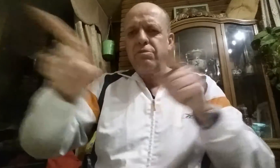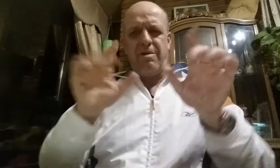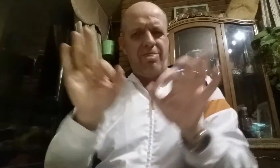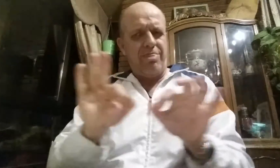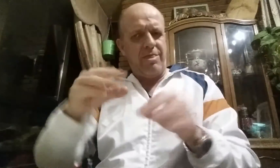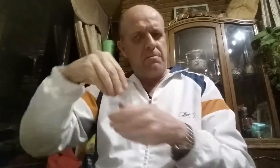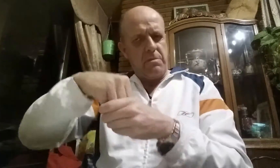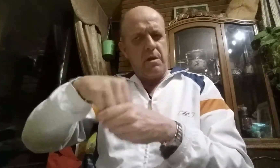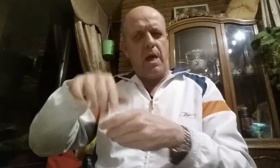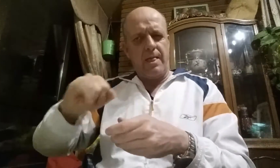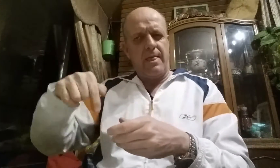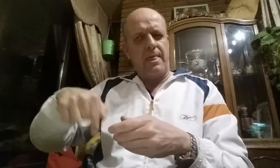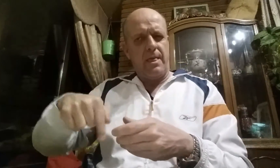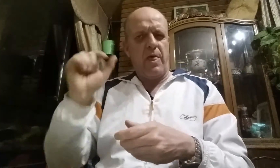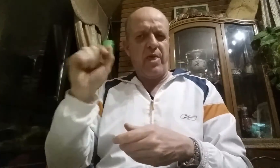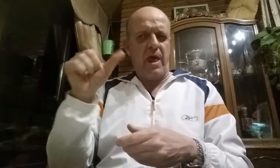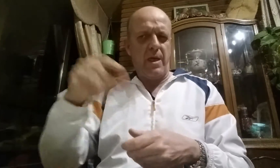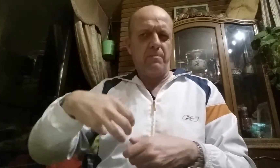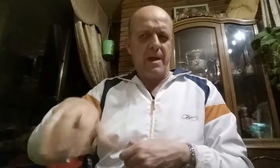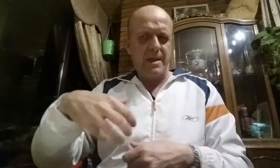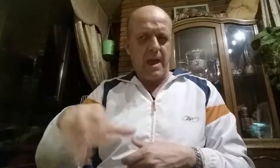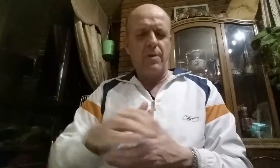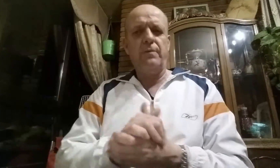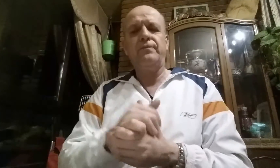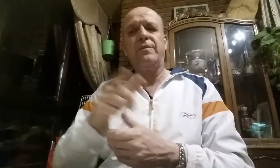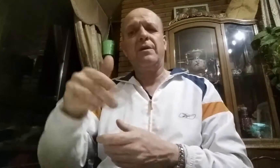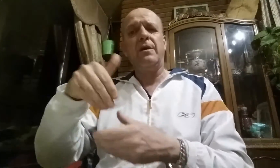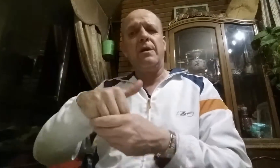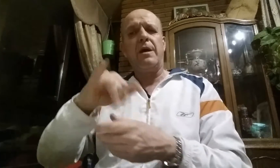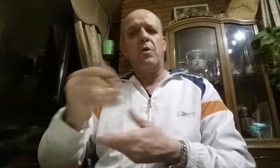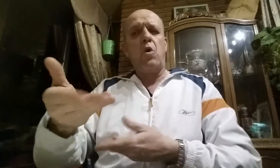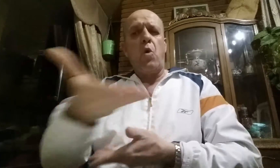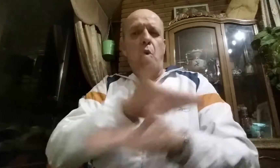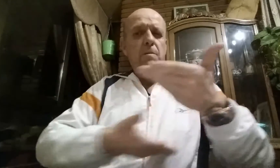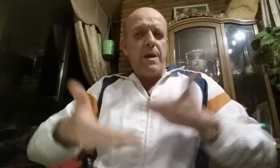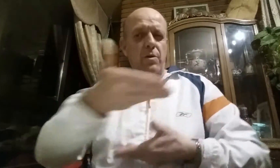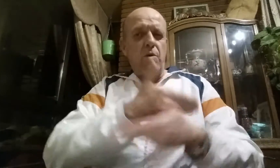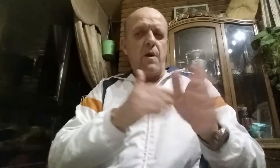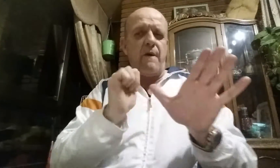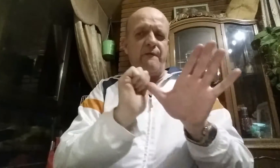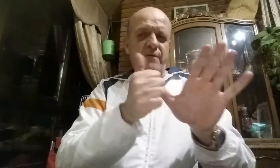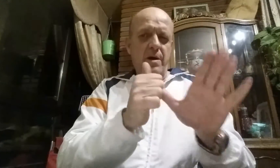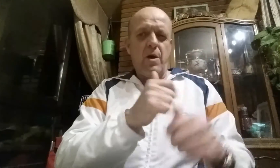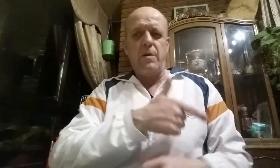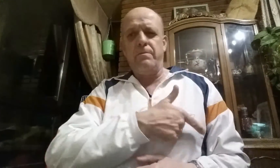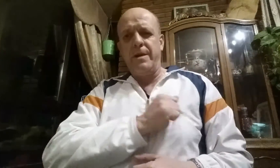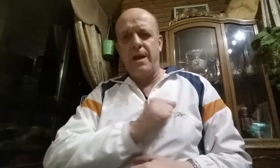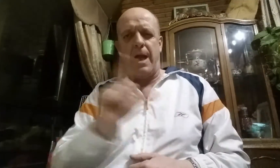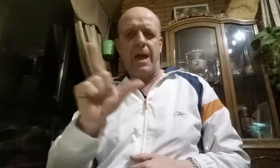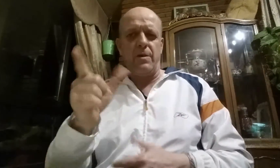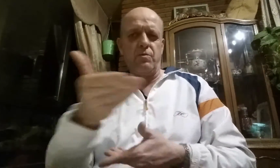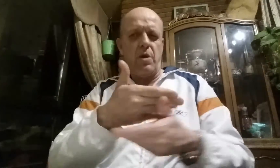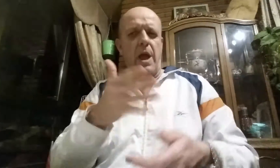¿Y ahora qué coño con este niño? Bueno, seré padre eso que no estoy aquí. Primera lección para la vida. Nunca que sí es de aquí.